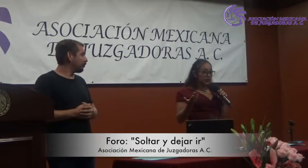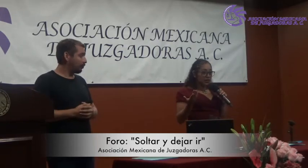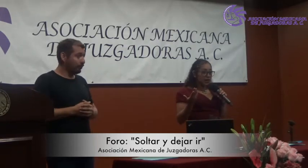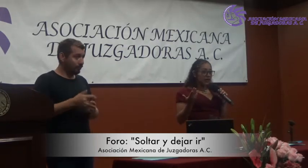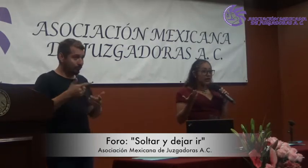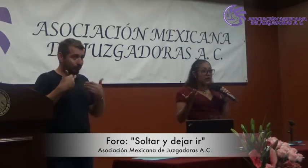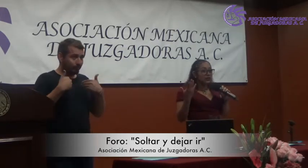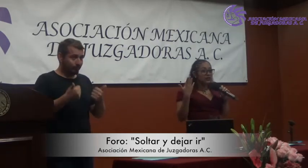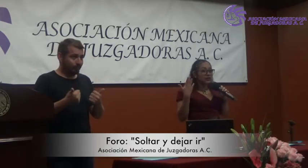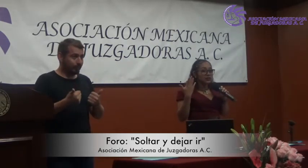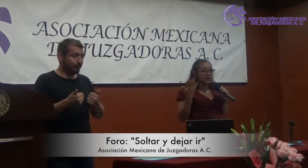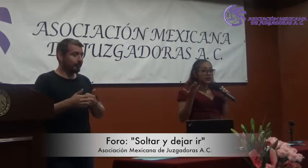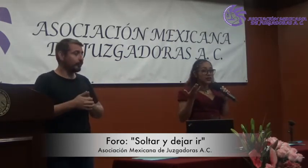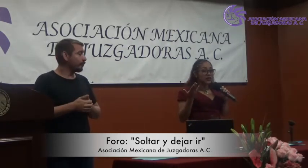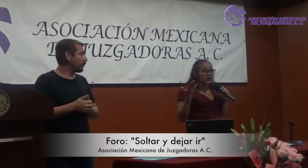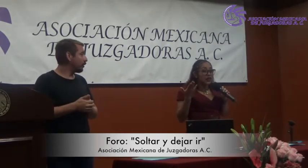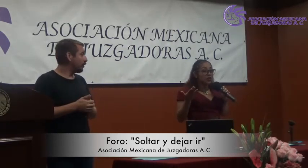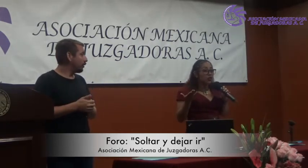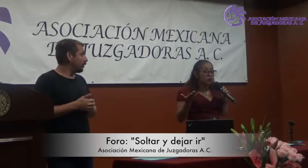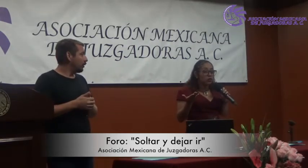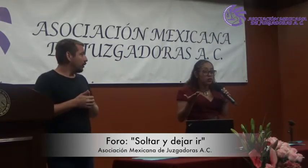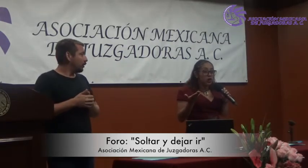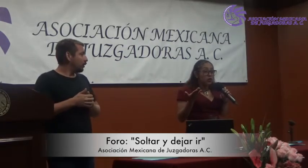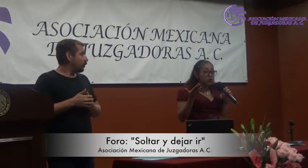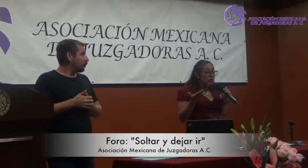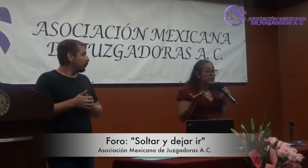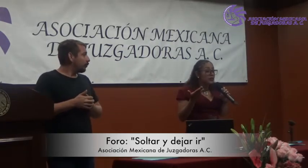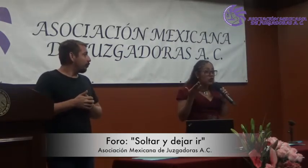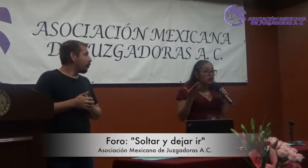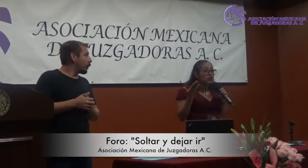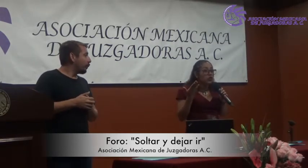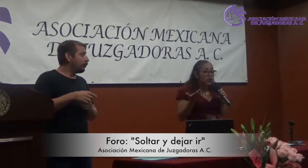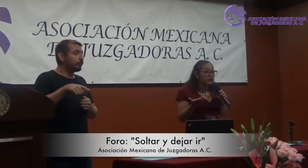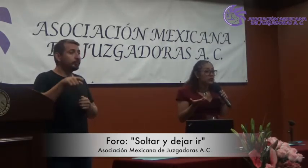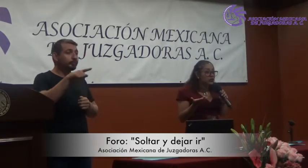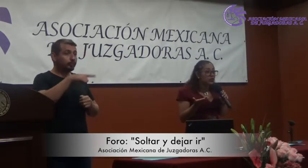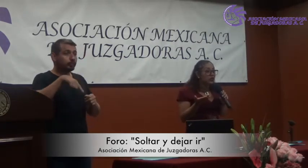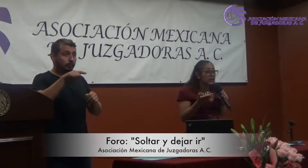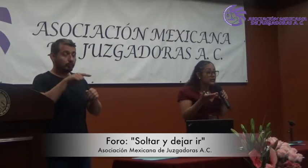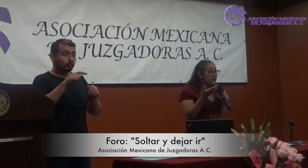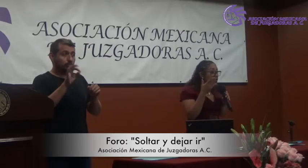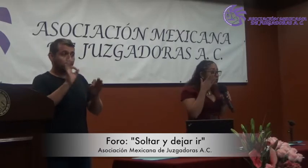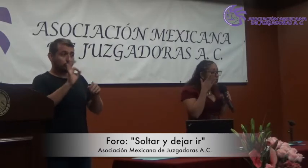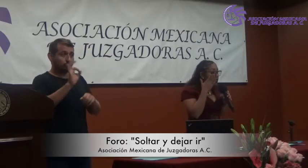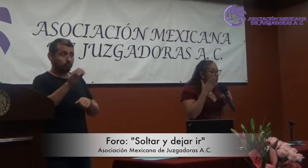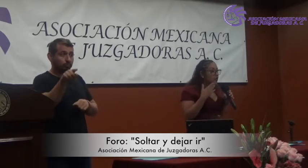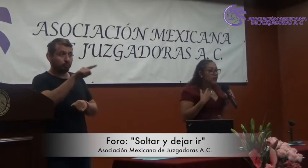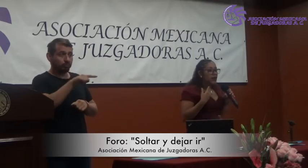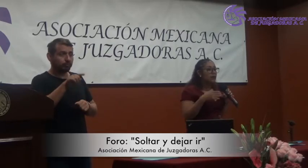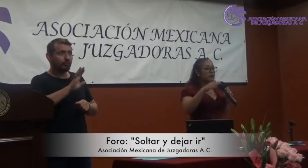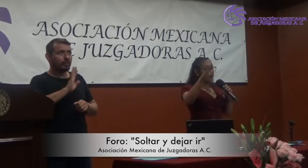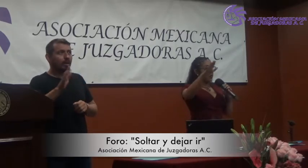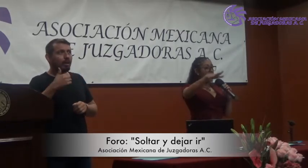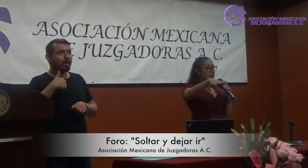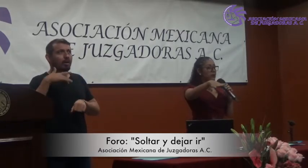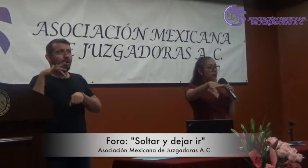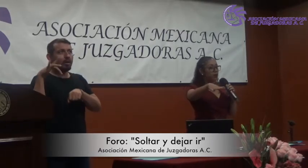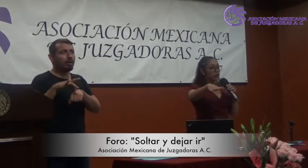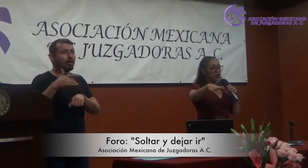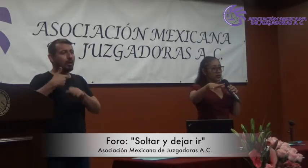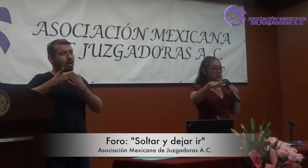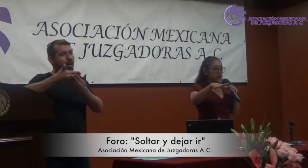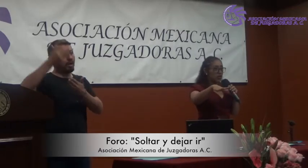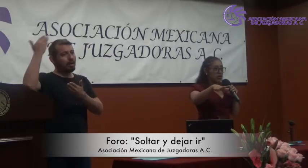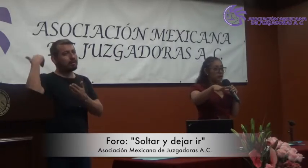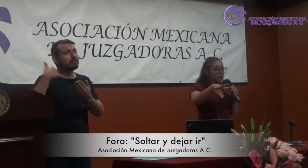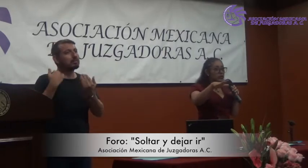¿Sí? ¿Han estado como alguna vez afrontando una situación de este tipo? A ver, primero vamos a